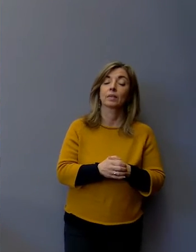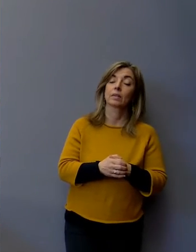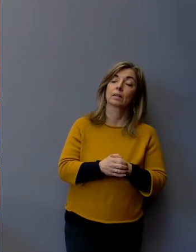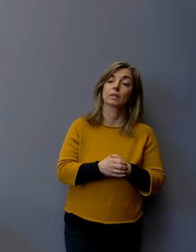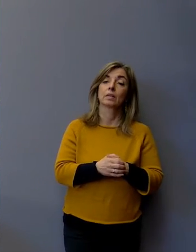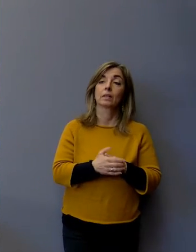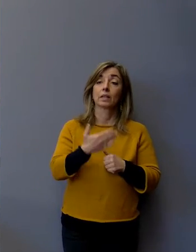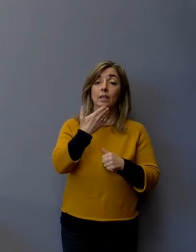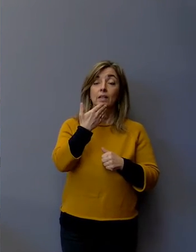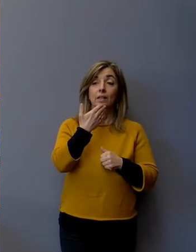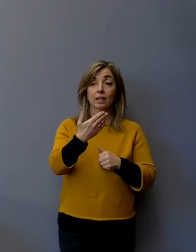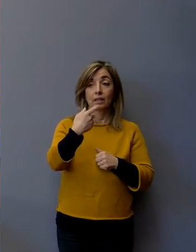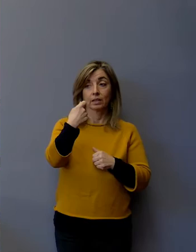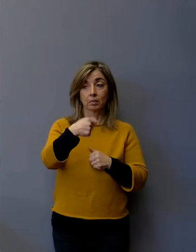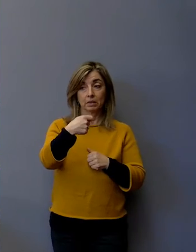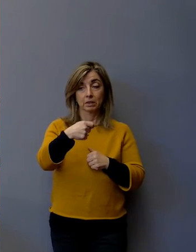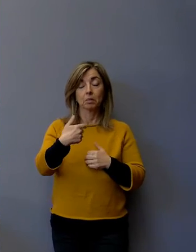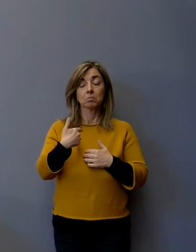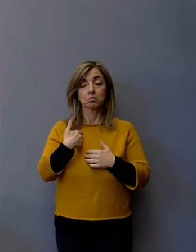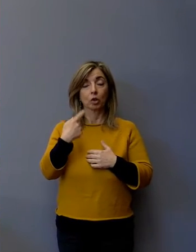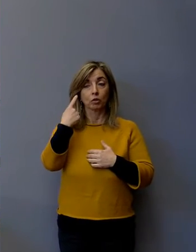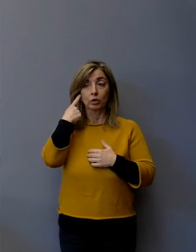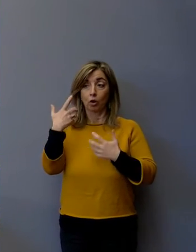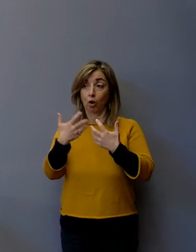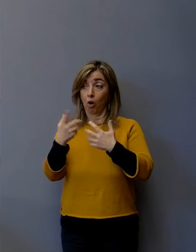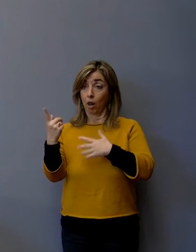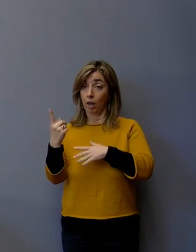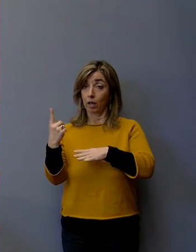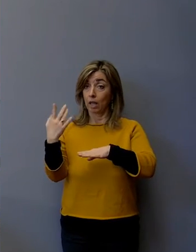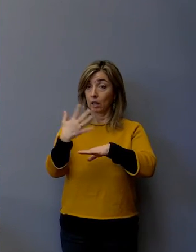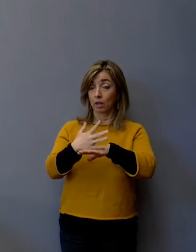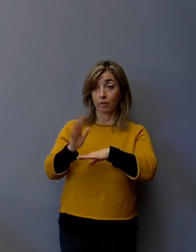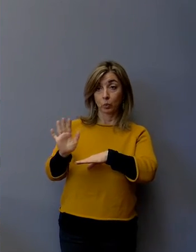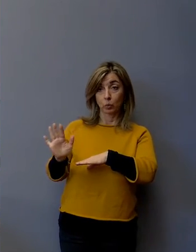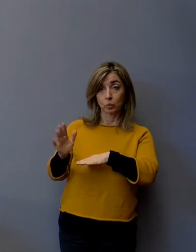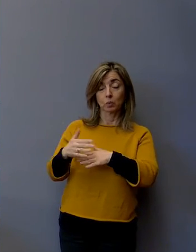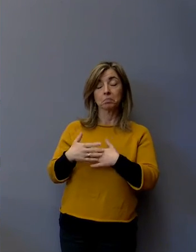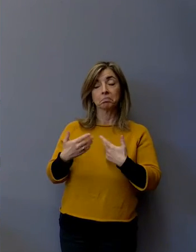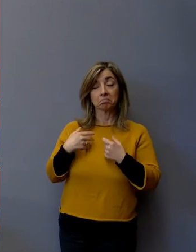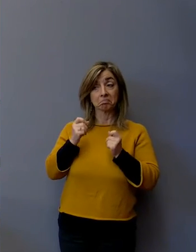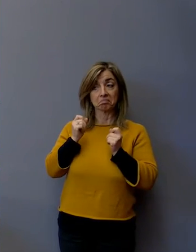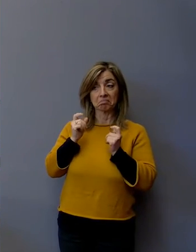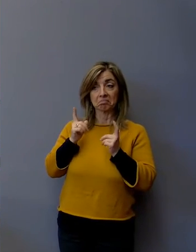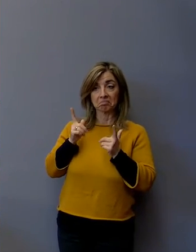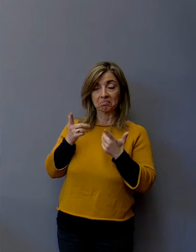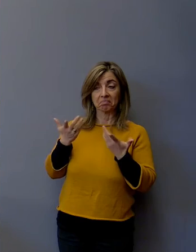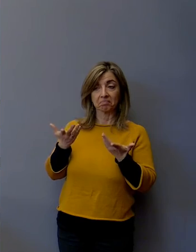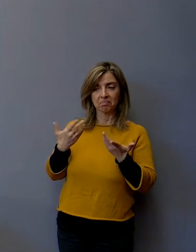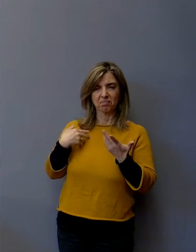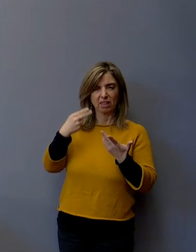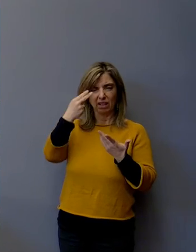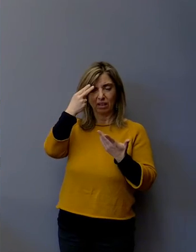no io ho sentito l'intervento del collega e così sono rimasto un po basito perché se non ricordo male